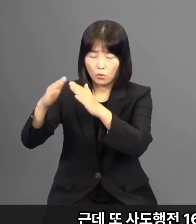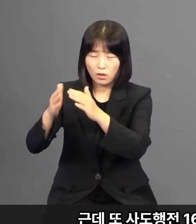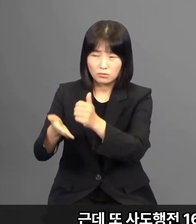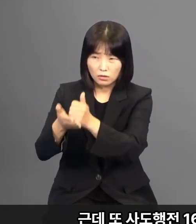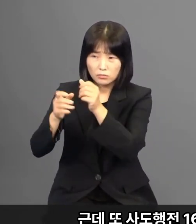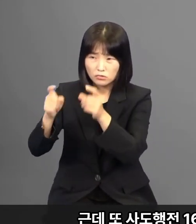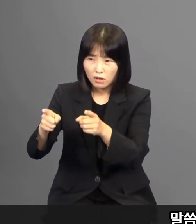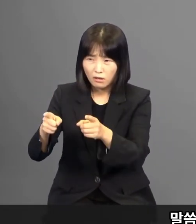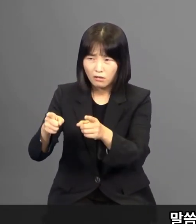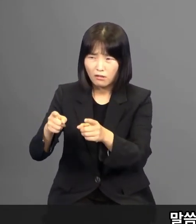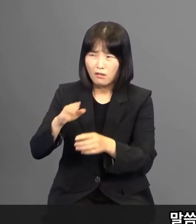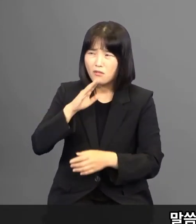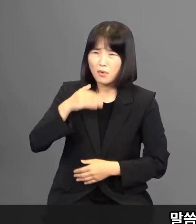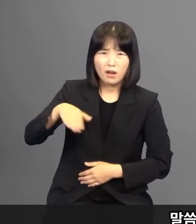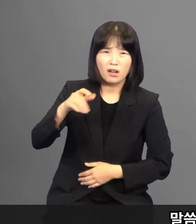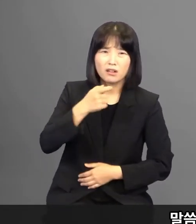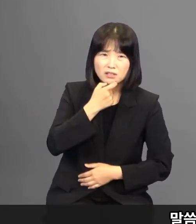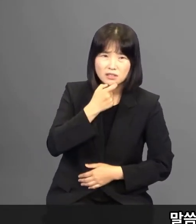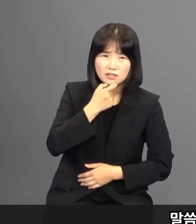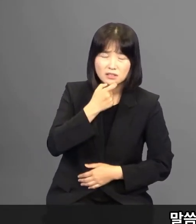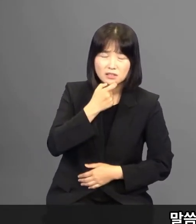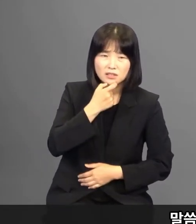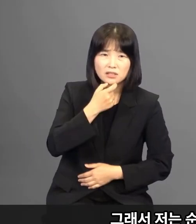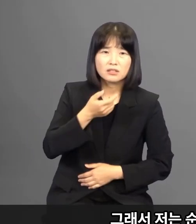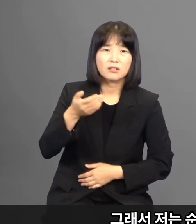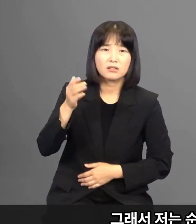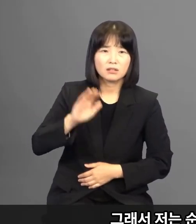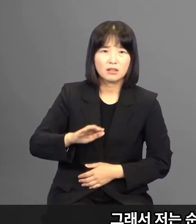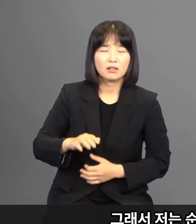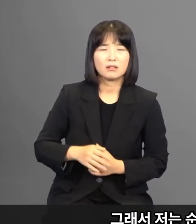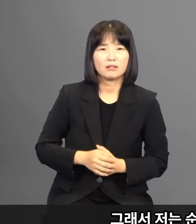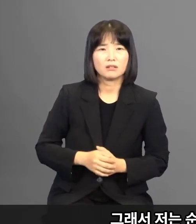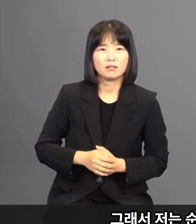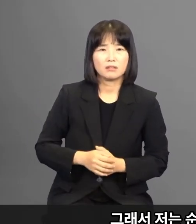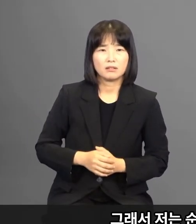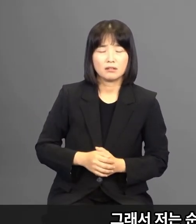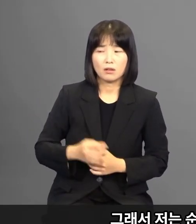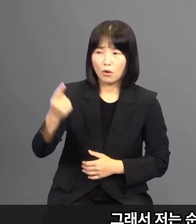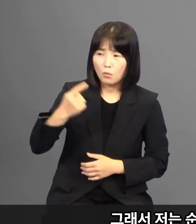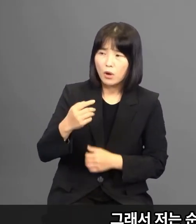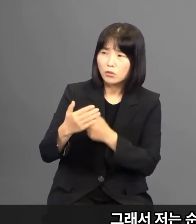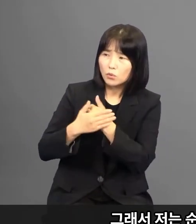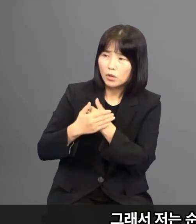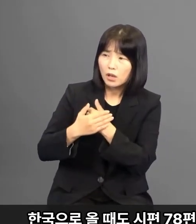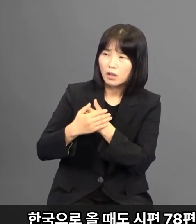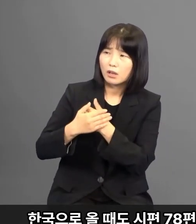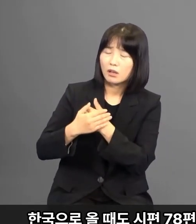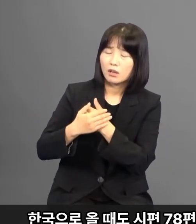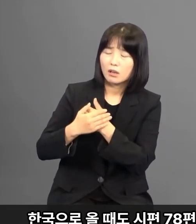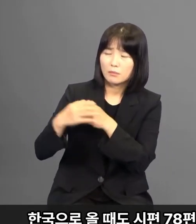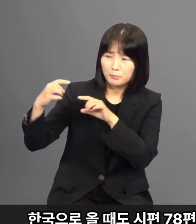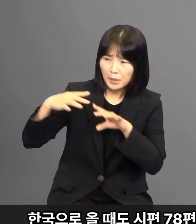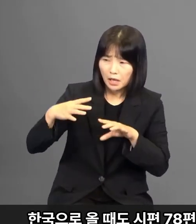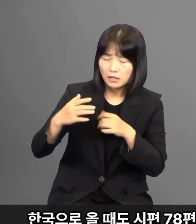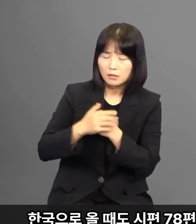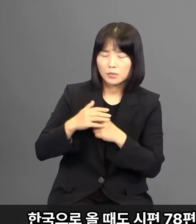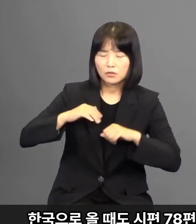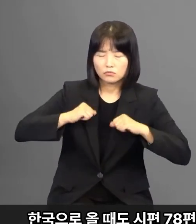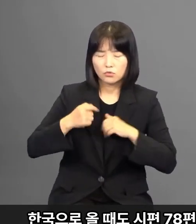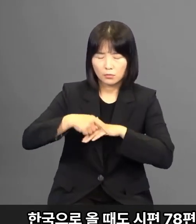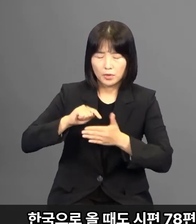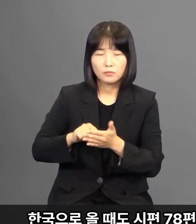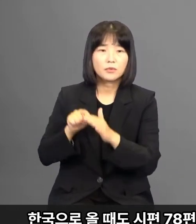우리를 도우라 말씀을 하시는 거예요. 그래서 전 순종하는 마음으로 간 거예요. 한국으로 올 때도